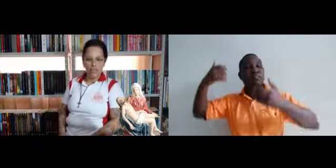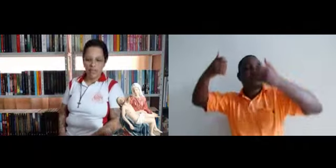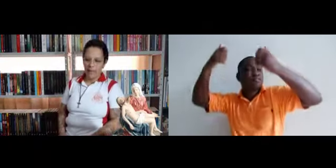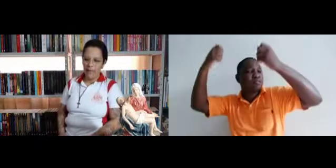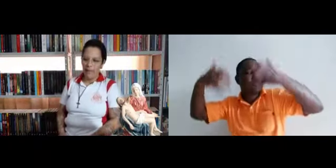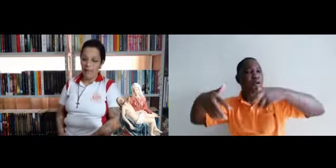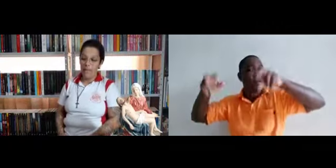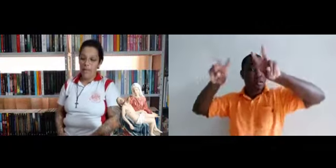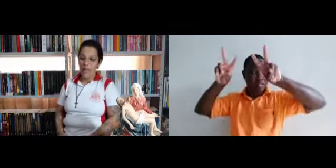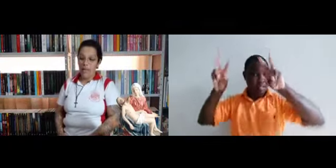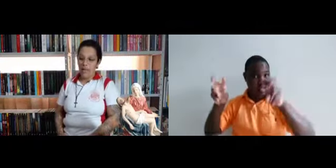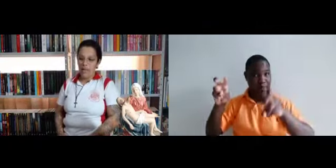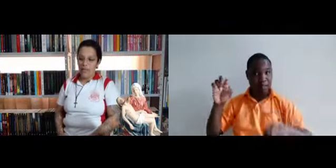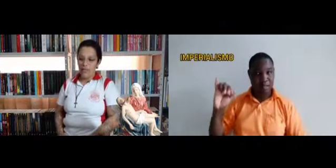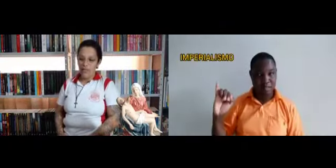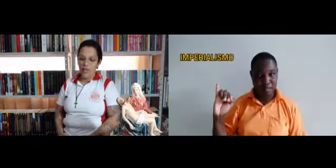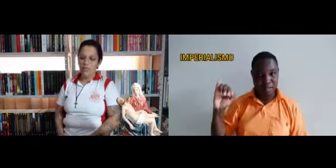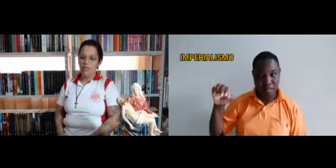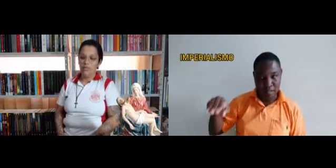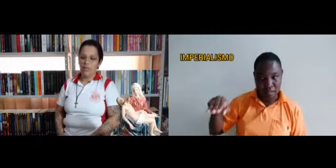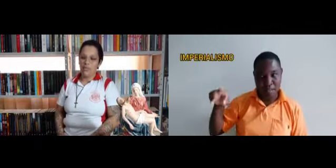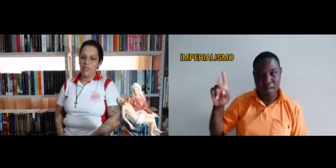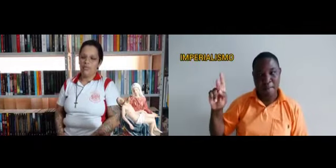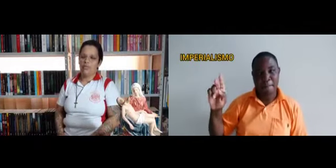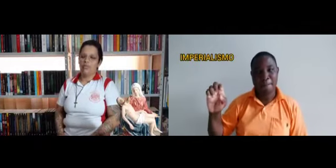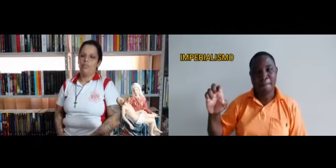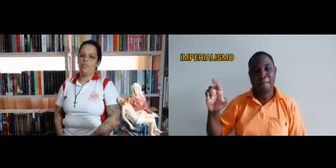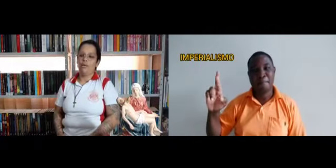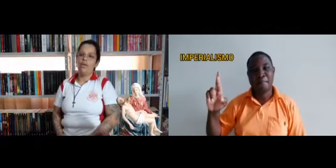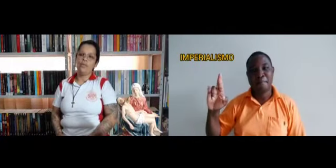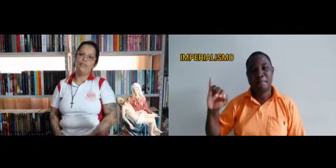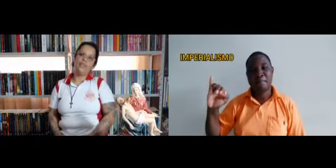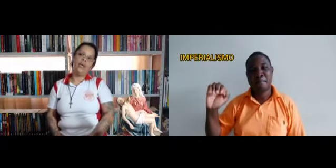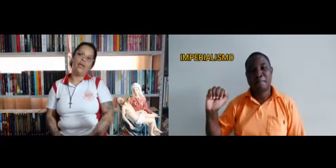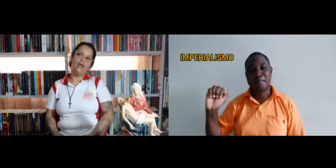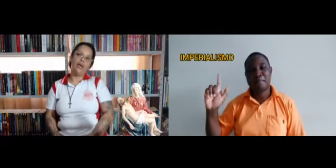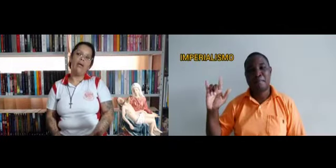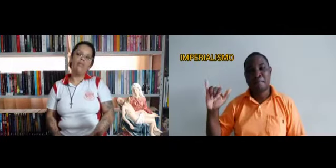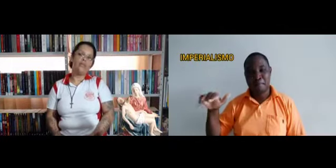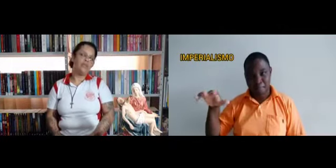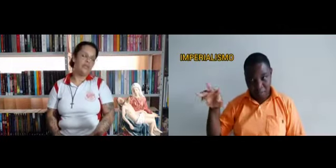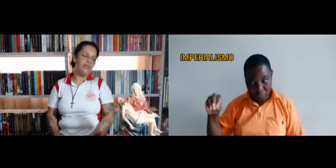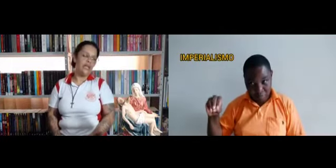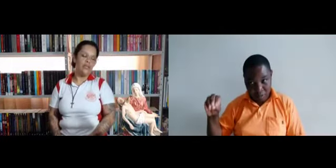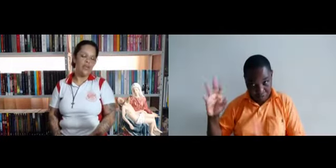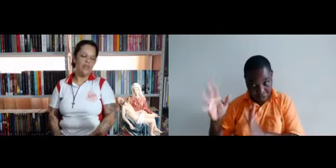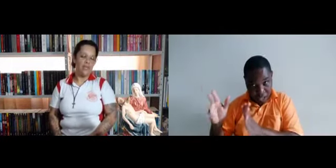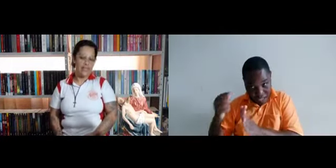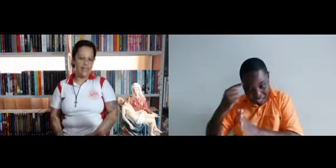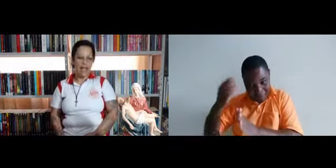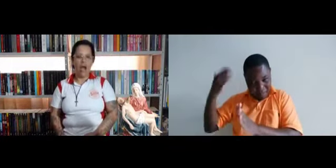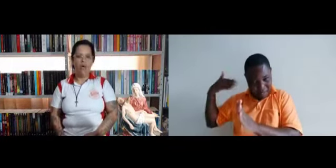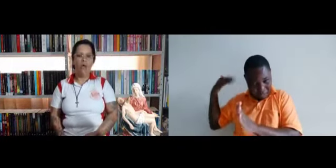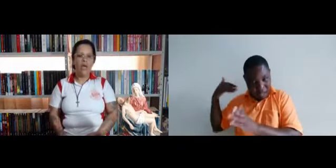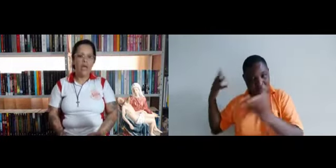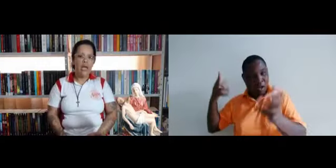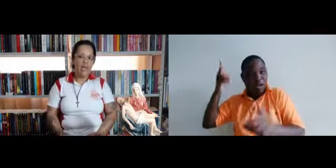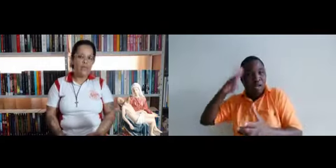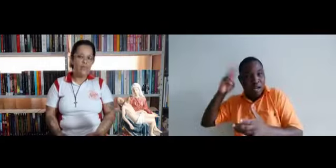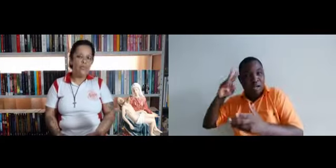da Grande Guerra, né? A gente viu, deu tempo da gente ver um pouquinho, em aula, na verdade, aula